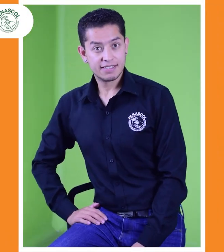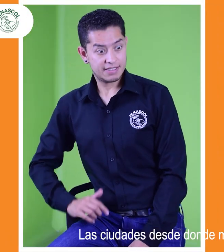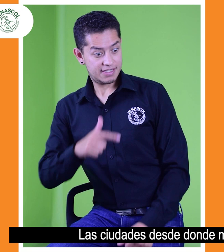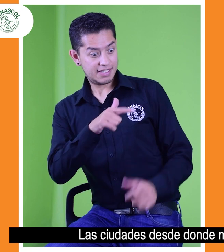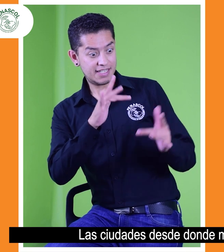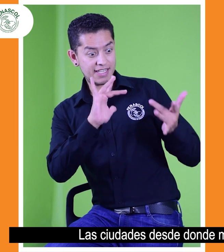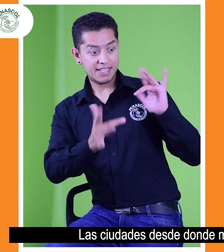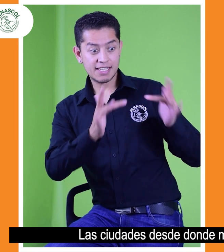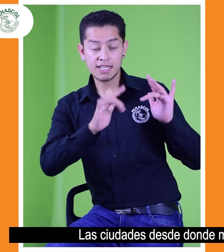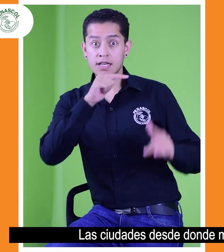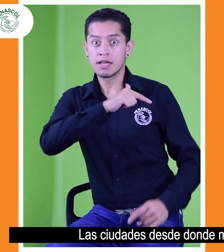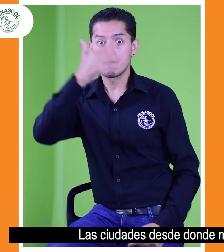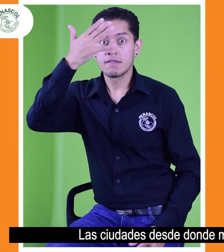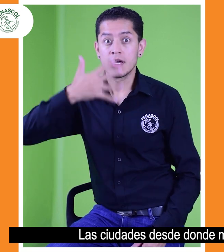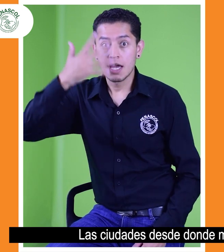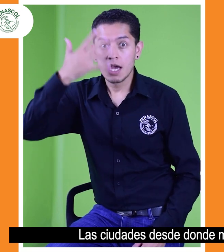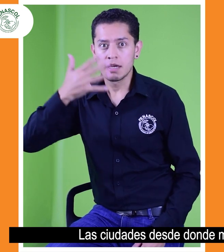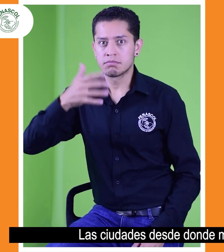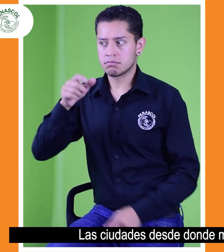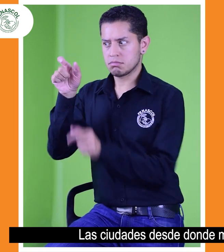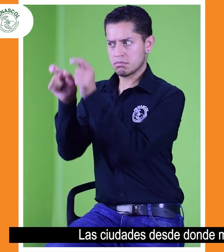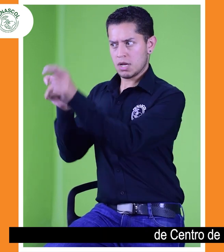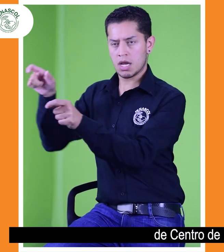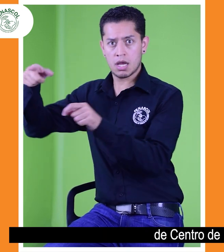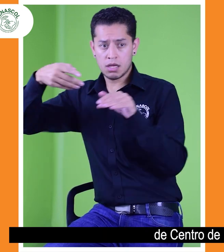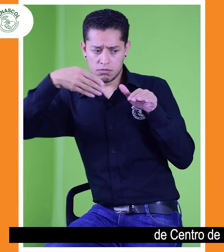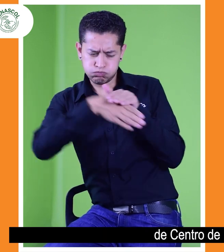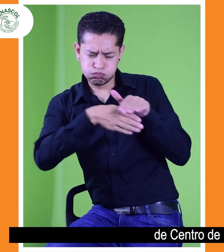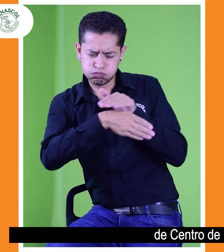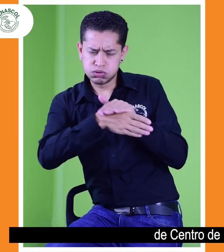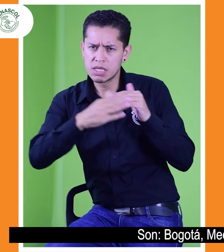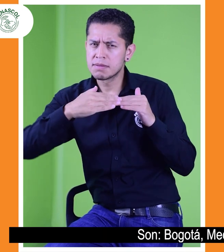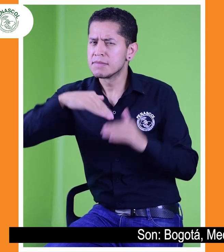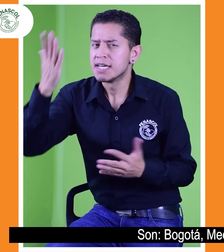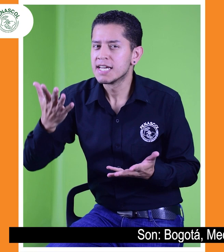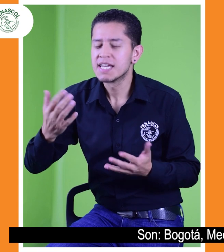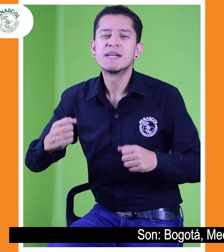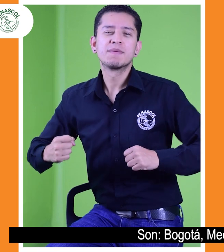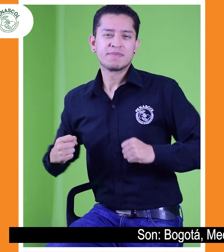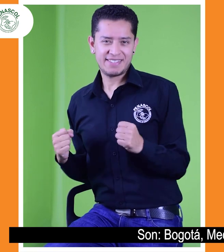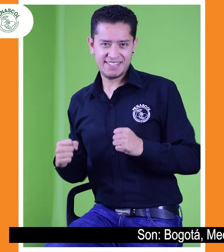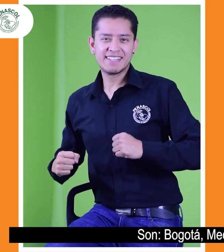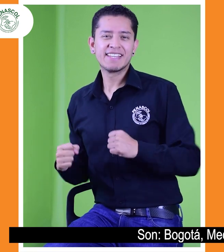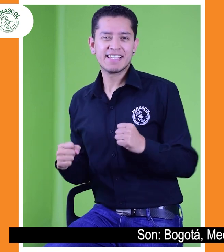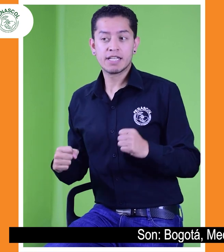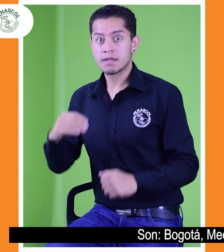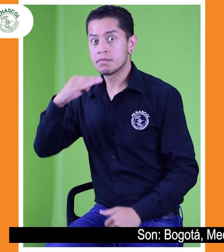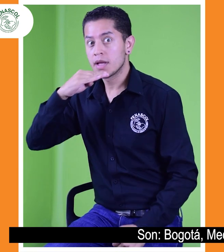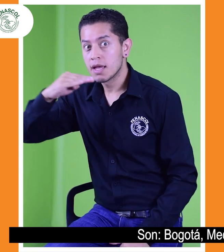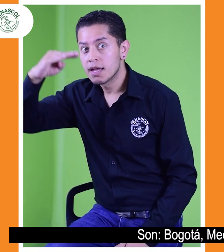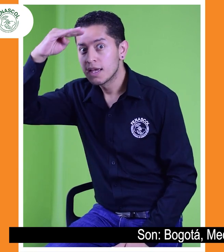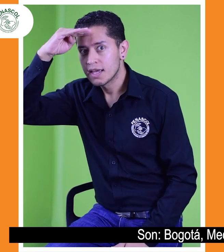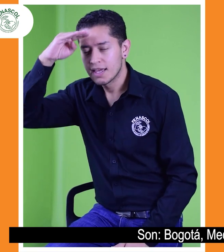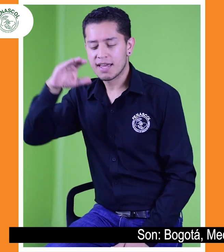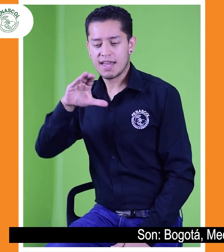Las ciudades desde donde más se visita Facebook de Centro de Relevo son Bogotá,